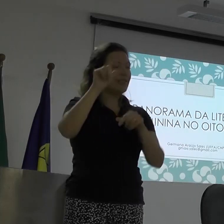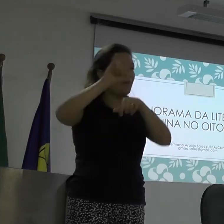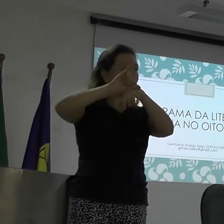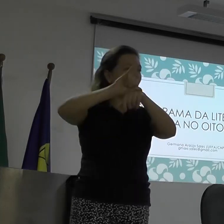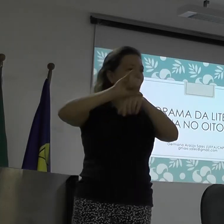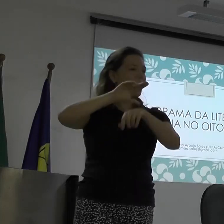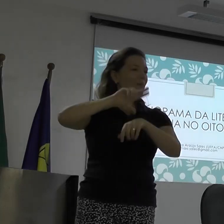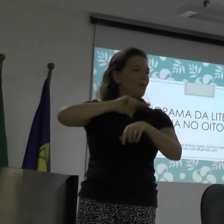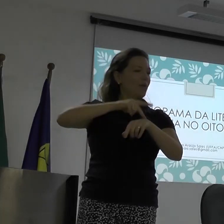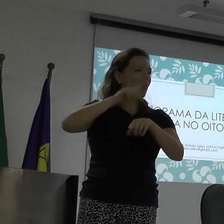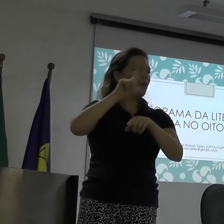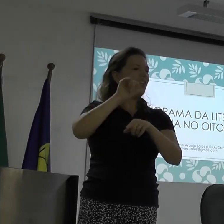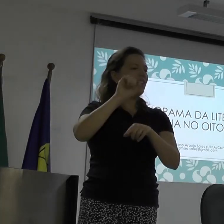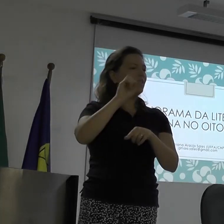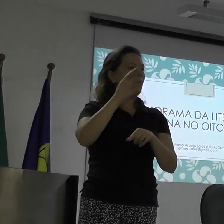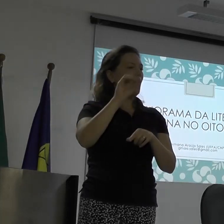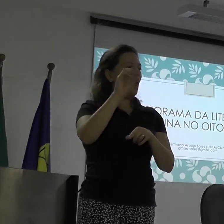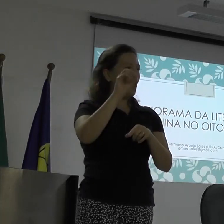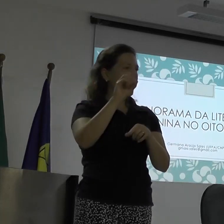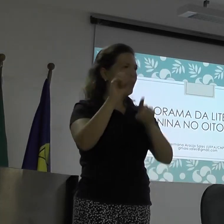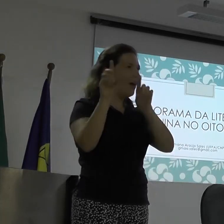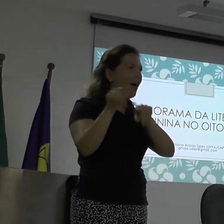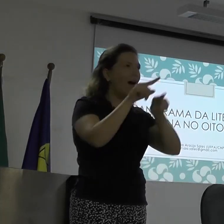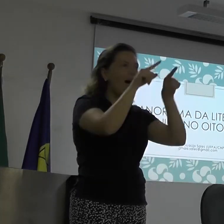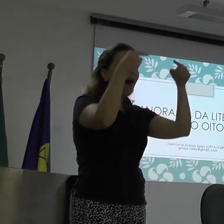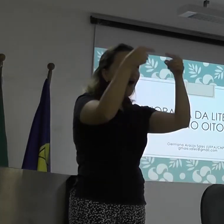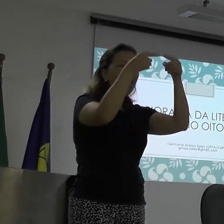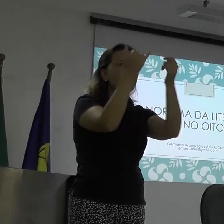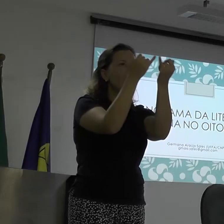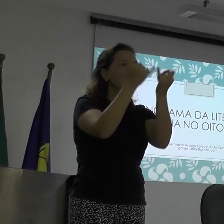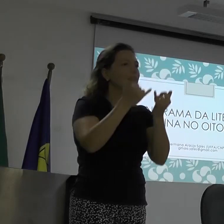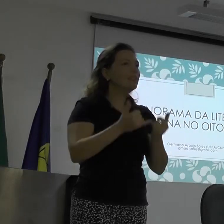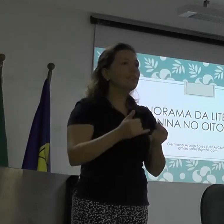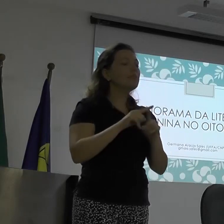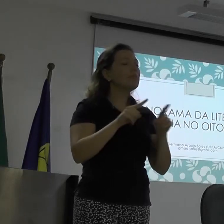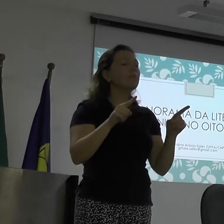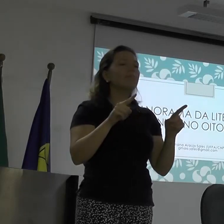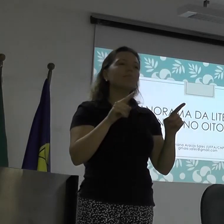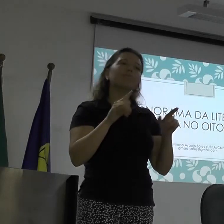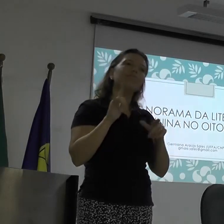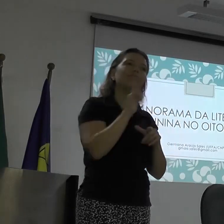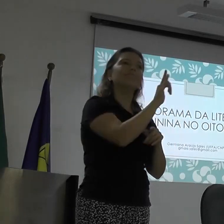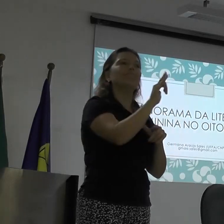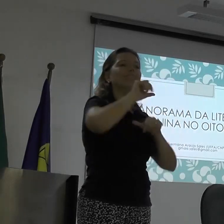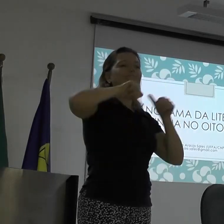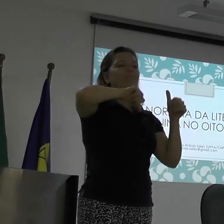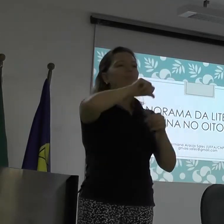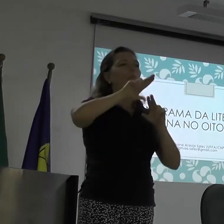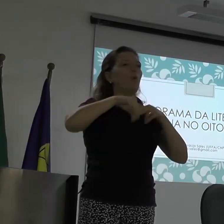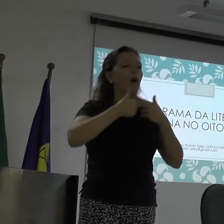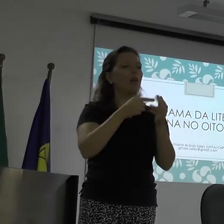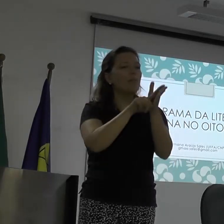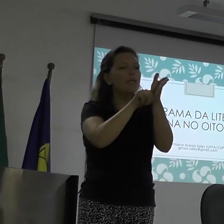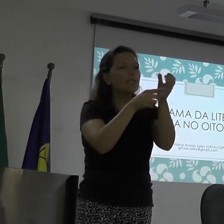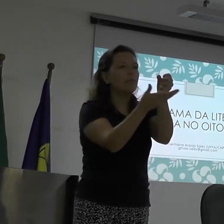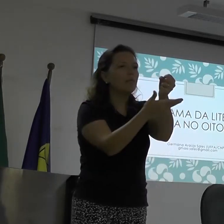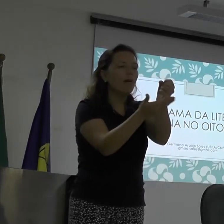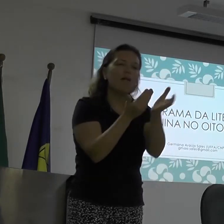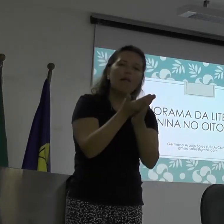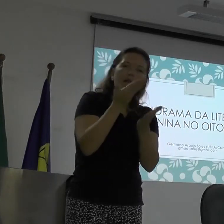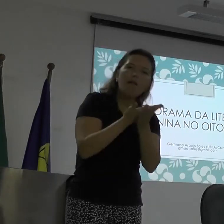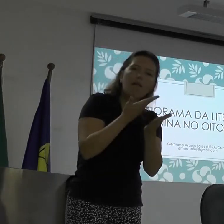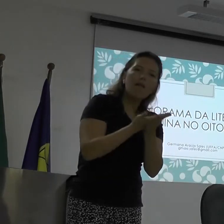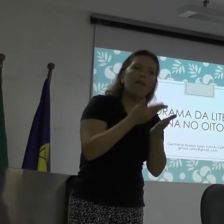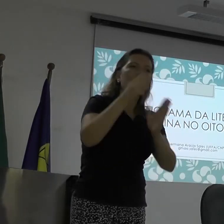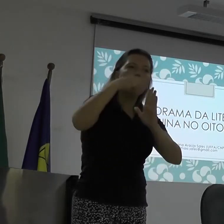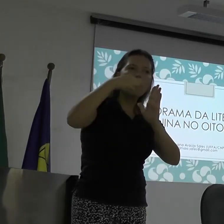lembra muito Lisboa, né? E eu devo isso às fontes primárias, porque eu comecei a ler, eu comecei a